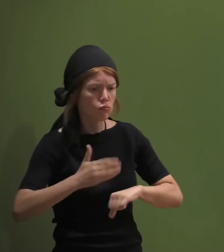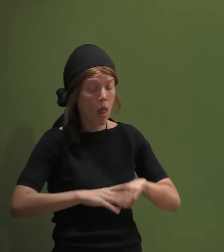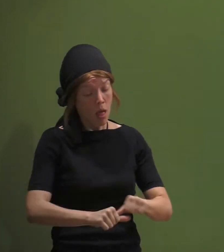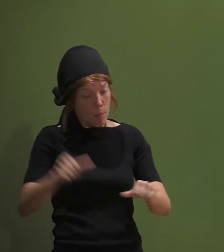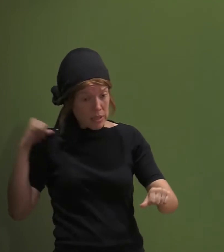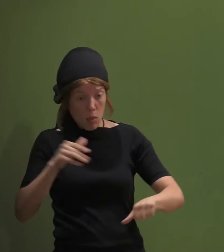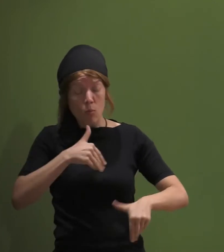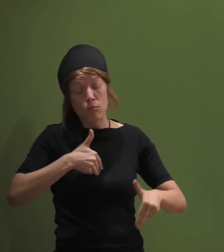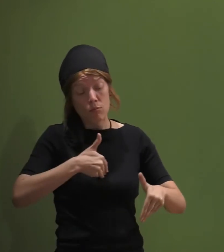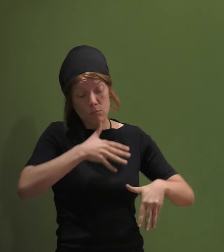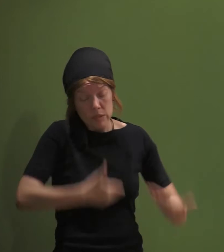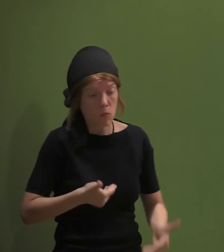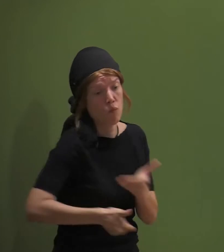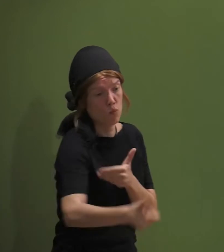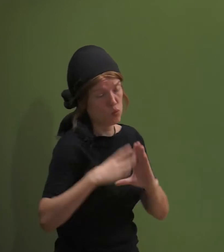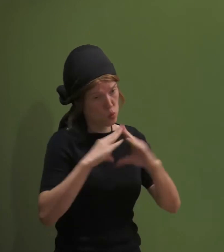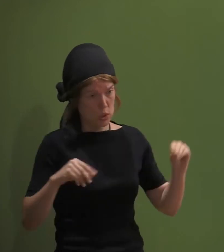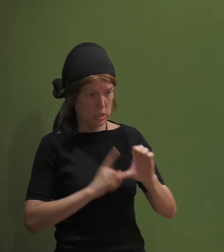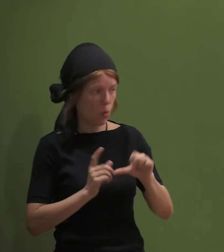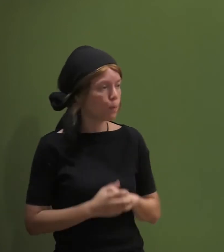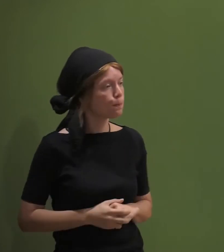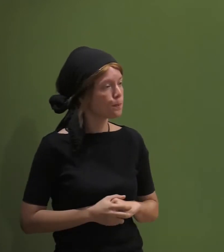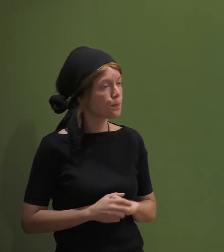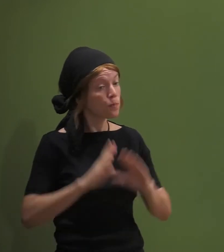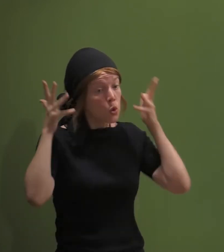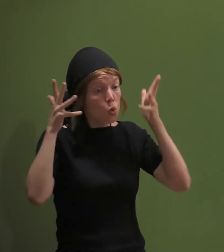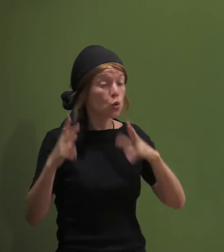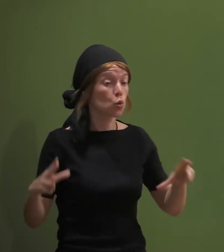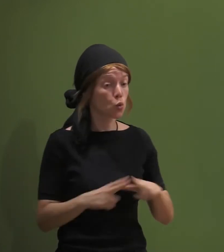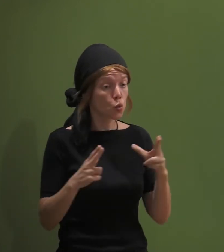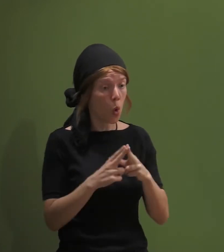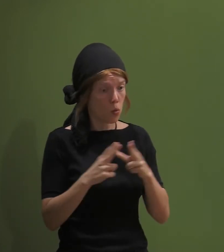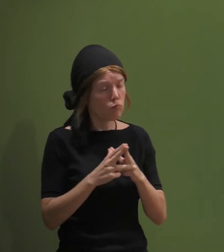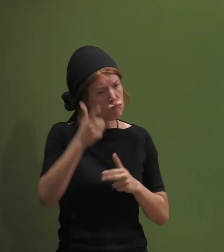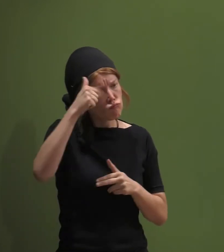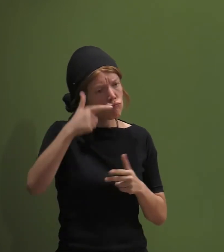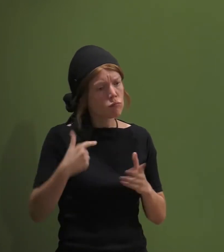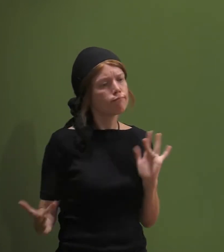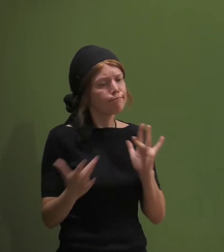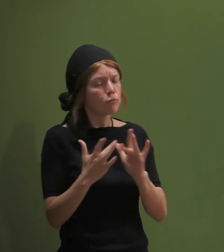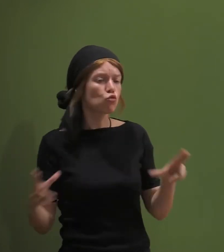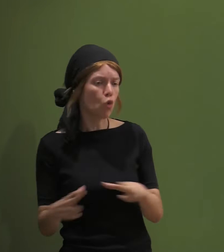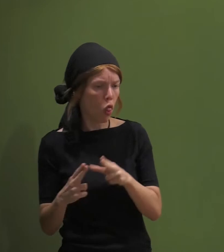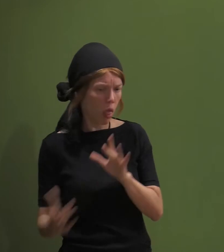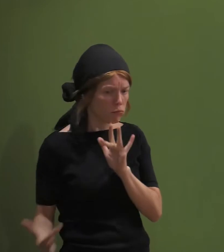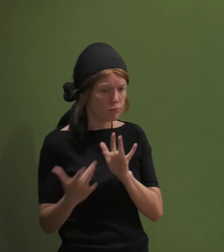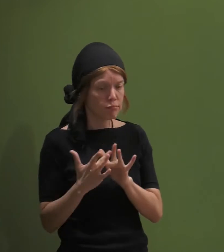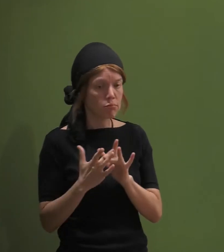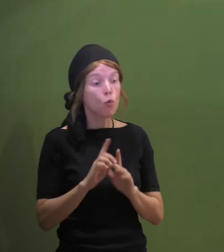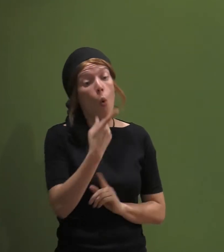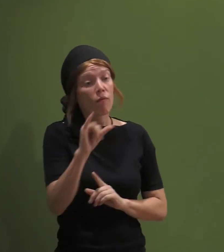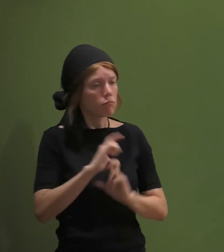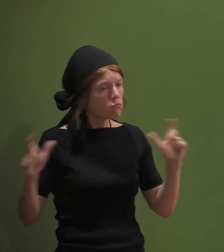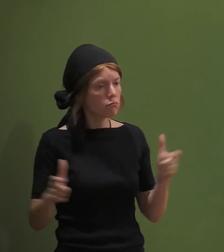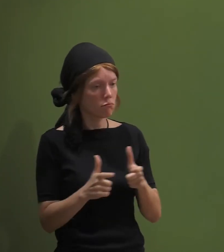pasado, presente y futuro de la Universidad de Extremadura. El Consejo Social, órgano colegiado que nos conecta con la sociedad, se ha reunido en una